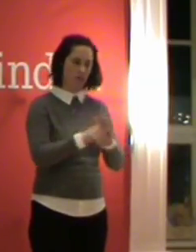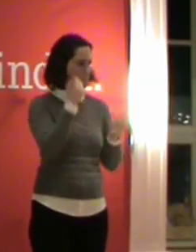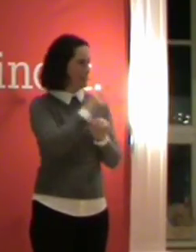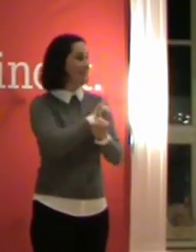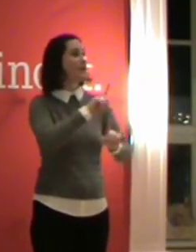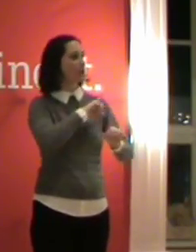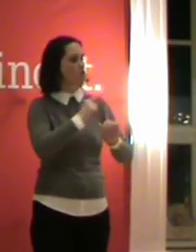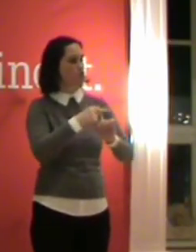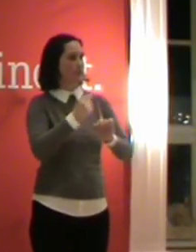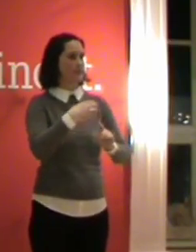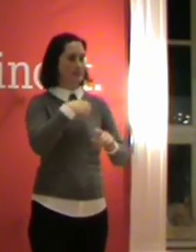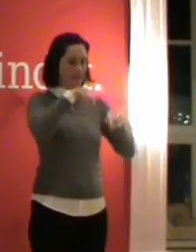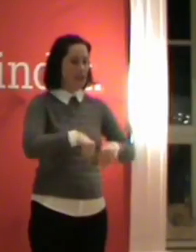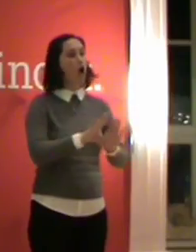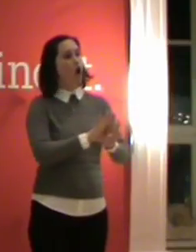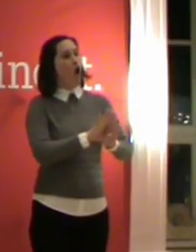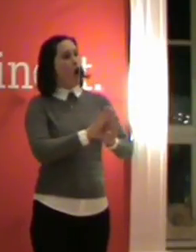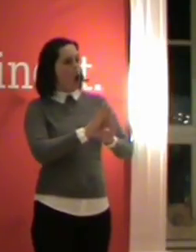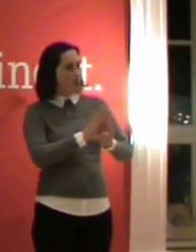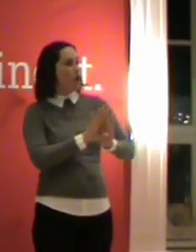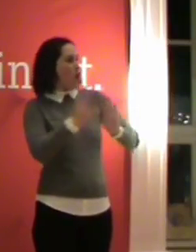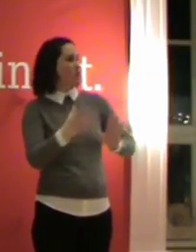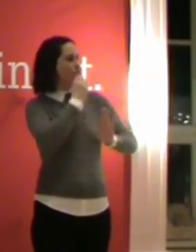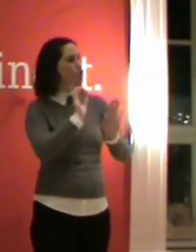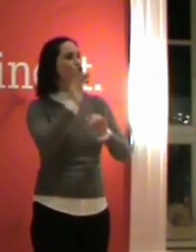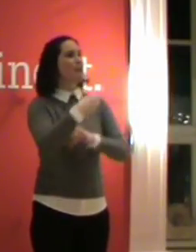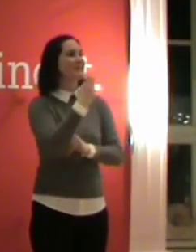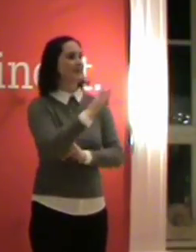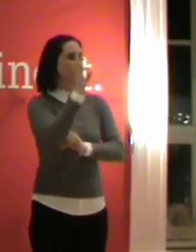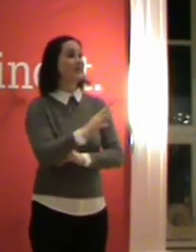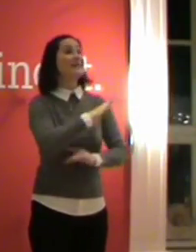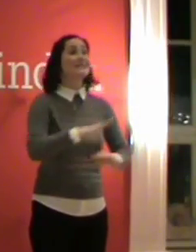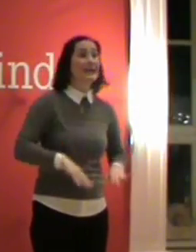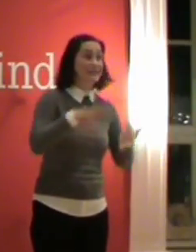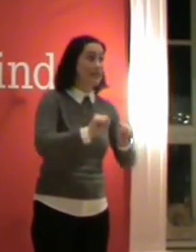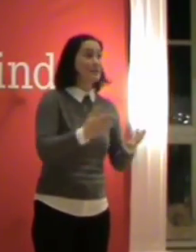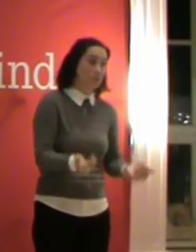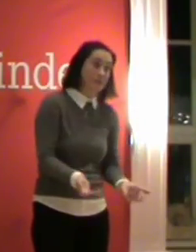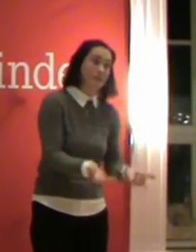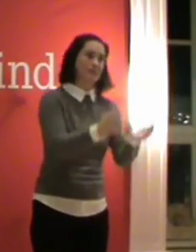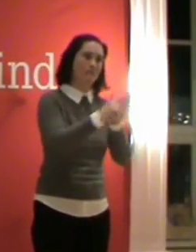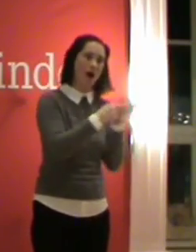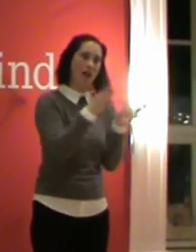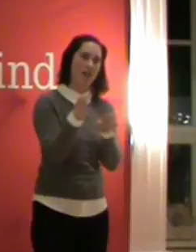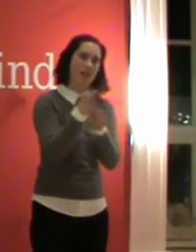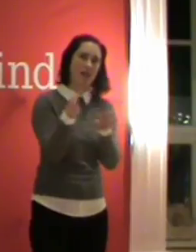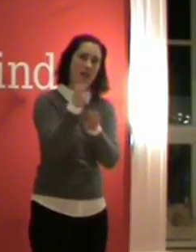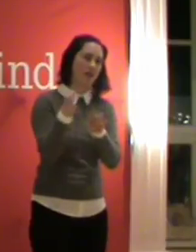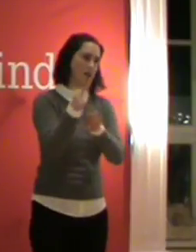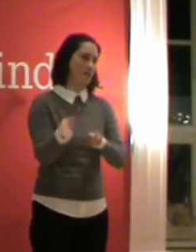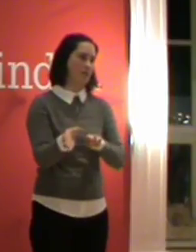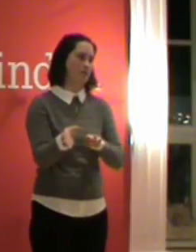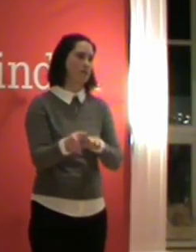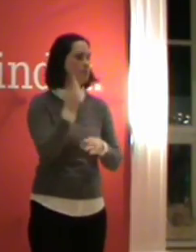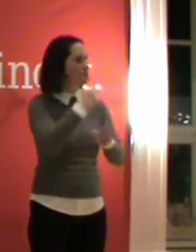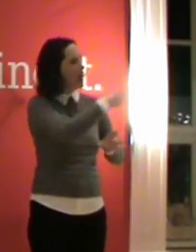Spitzenkandidat geworden, dass wir im Osten mehr als 20% kriegen und da muss Sachsen-Anhalt ordentlich was auf die Waage legen. Und das geht nicht durch Verkündung, sondern durch